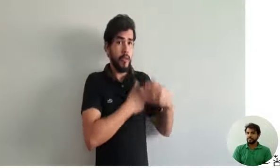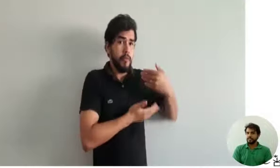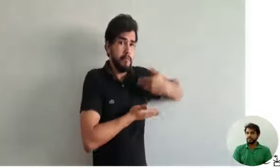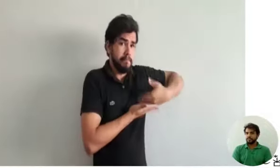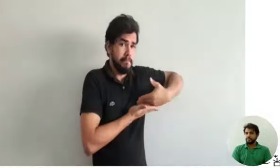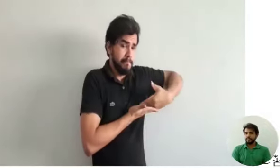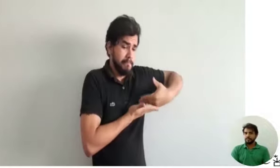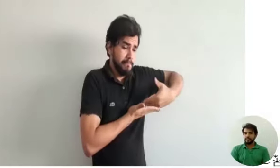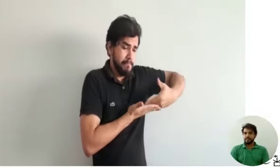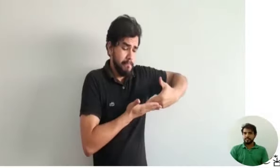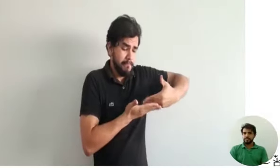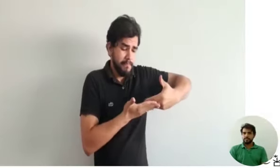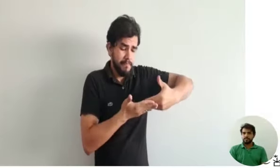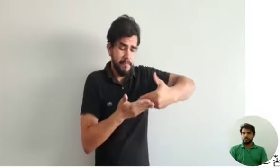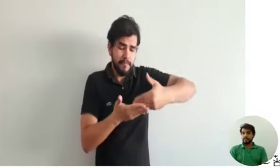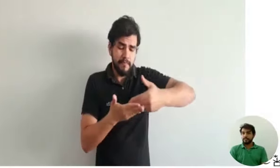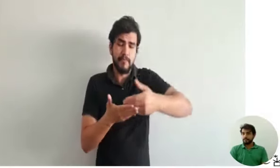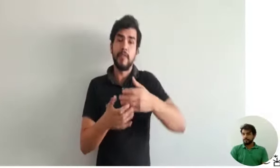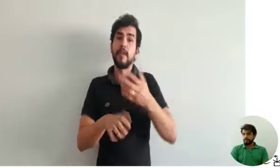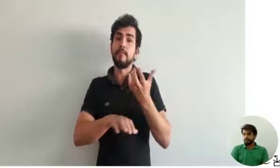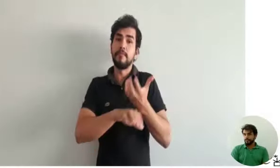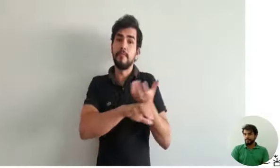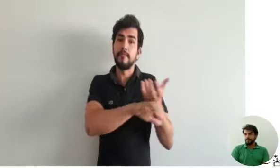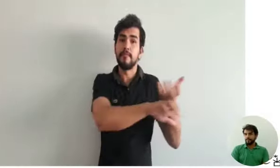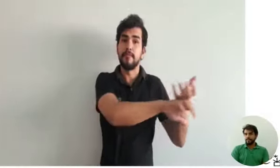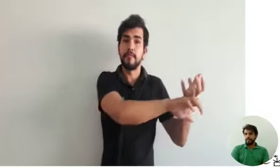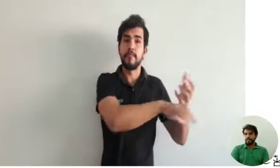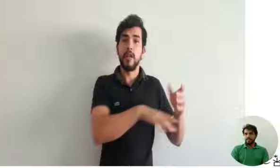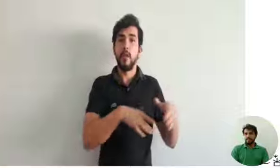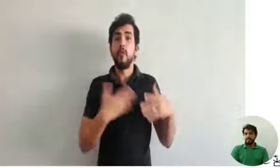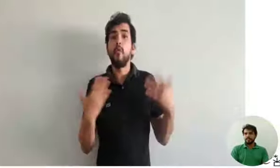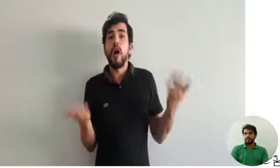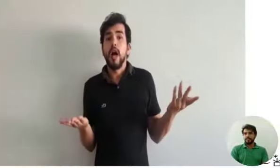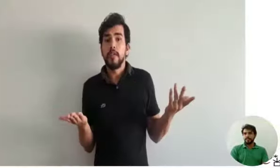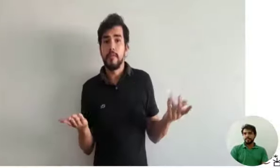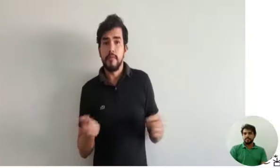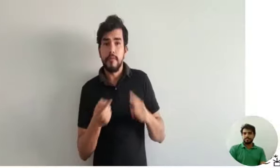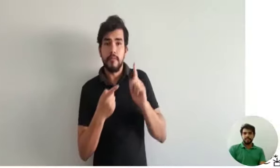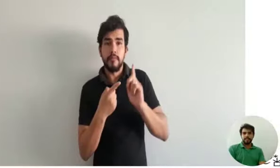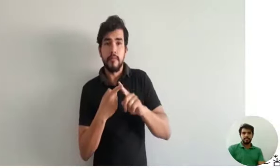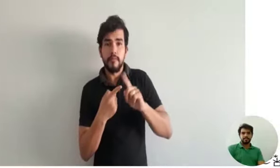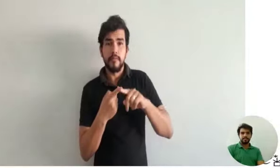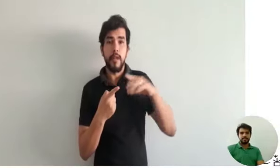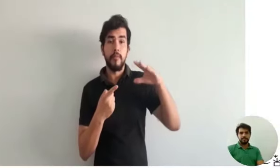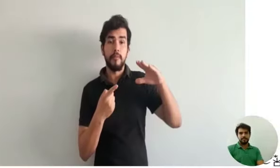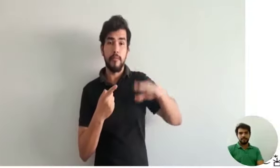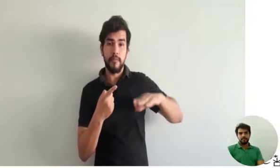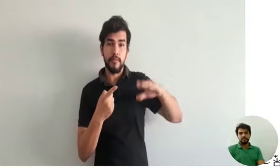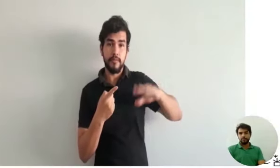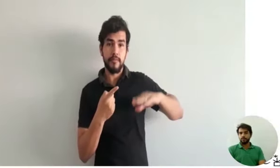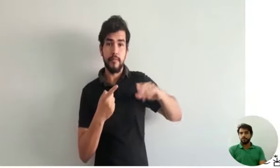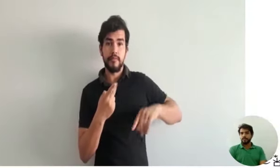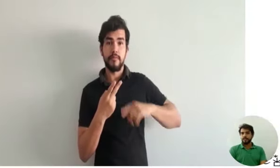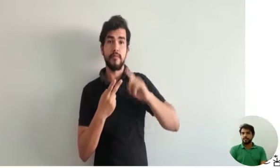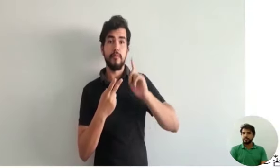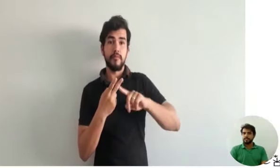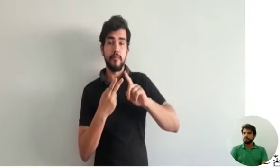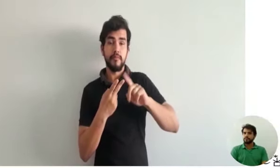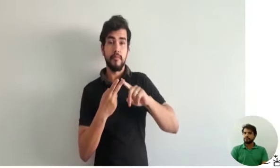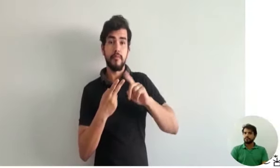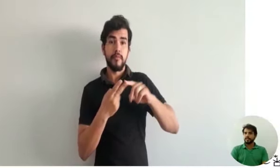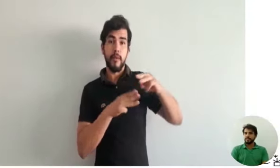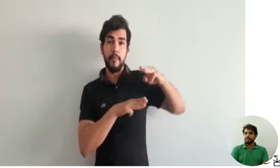antes, muito antes, estudar muito. Disciplinas quais? Primeiro,